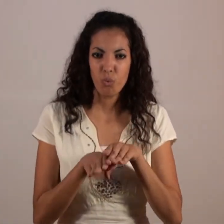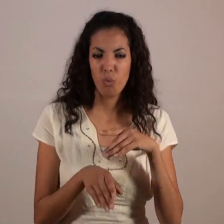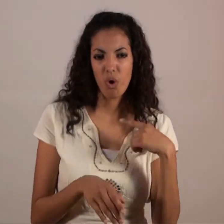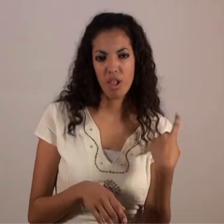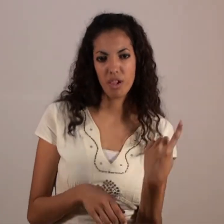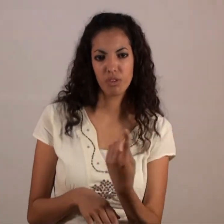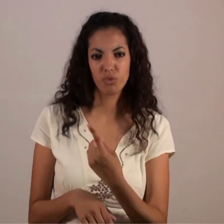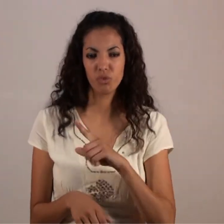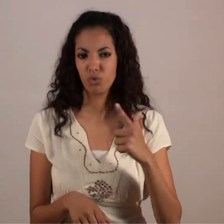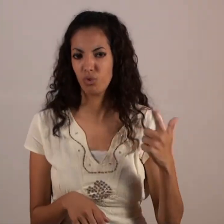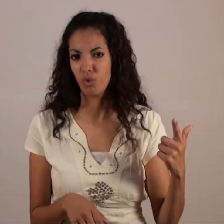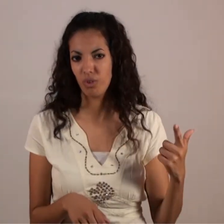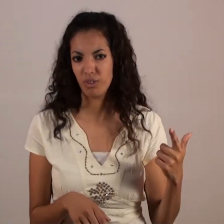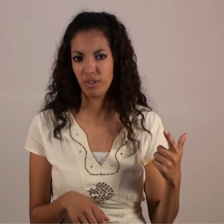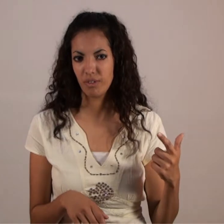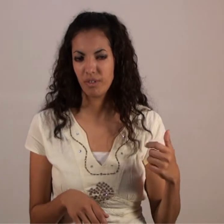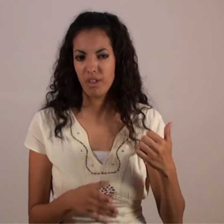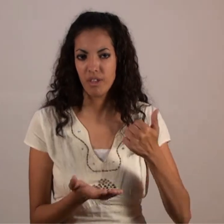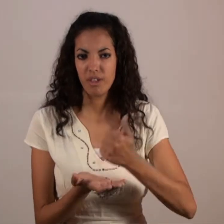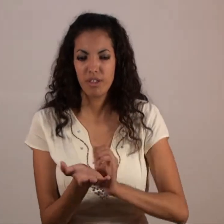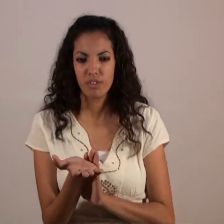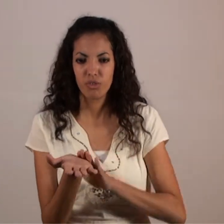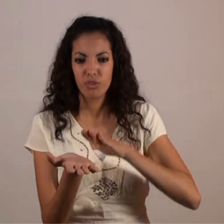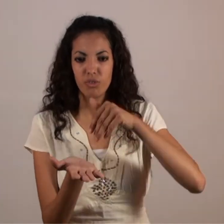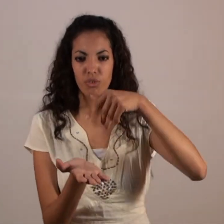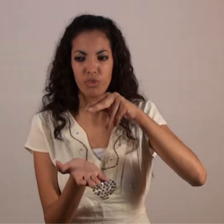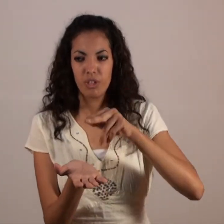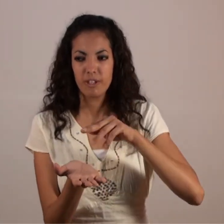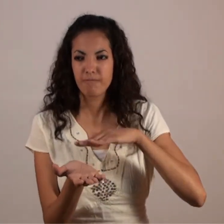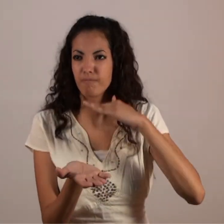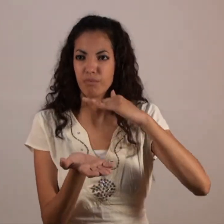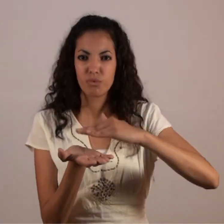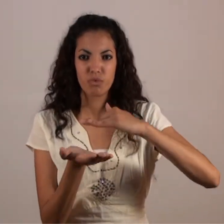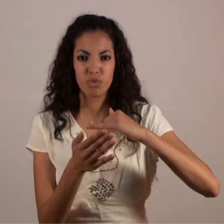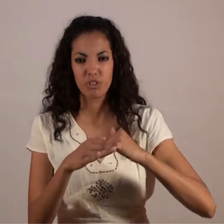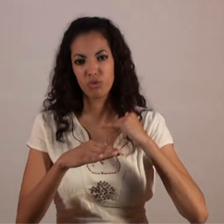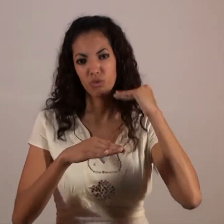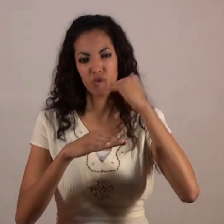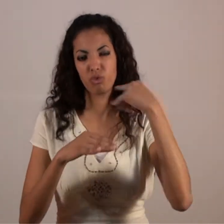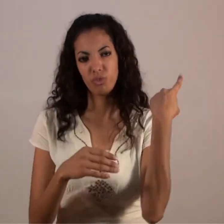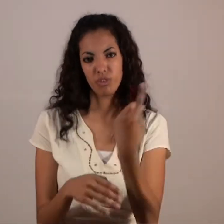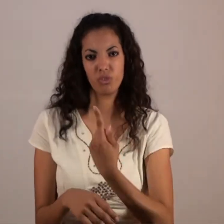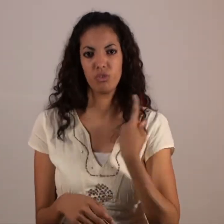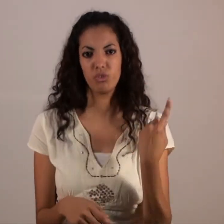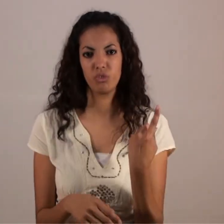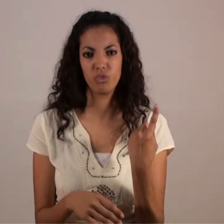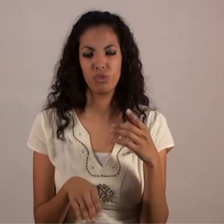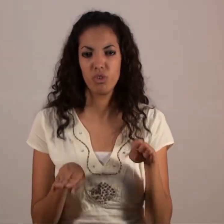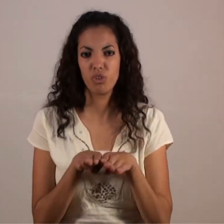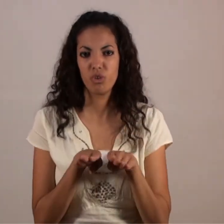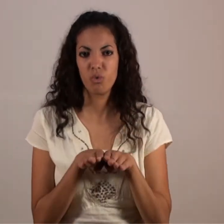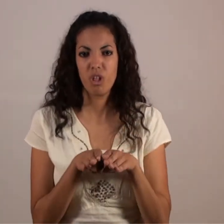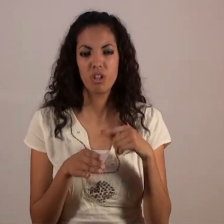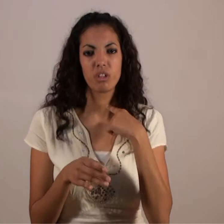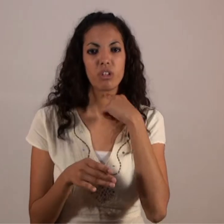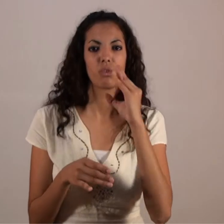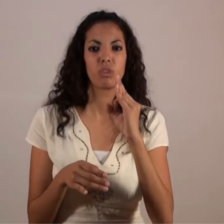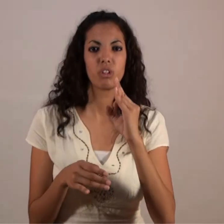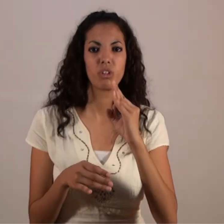está sobre nosotros, como un hijo preside sobre la casa de su padre. Hebreos 3:6. Cristo